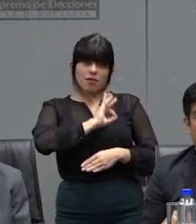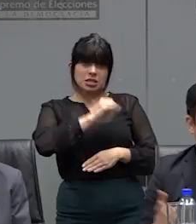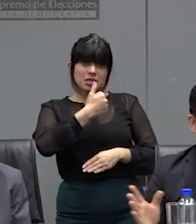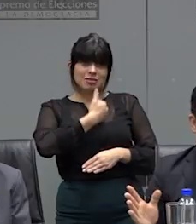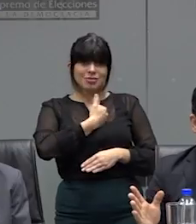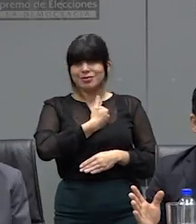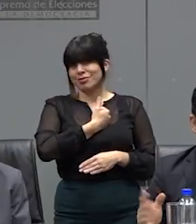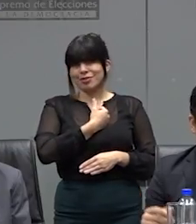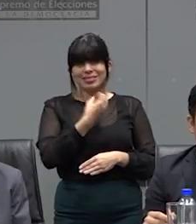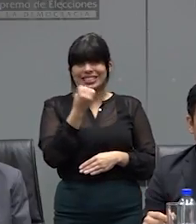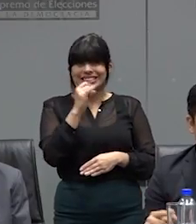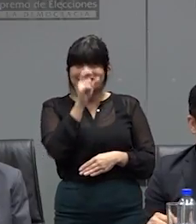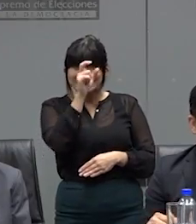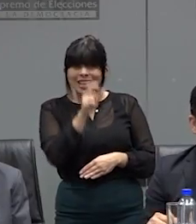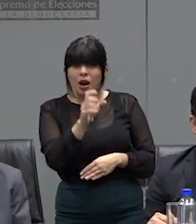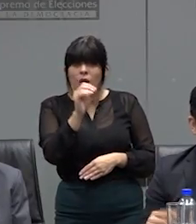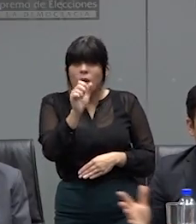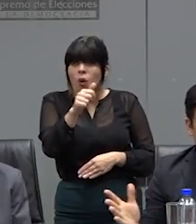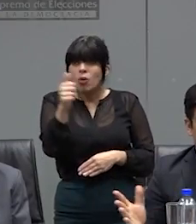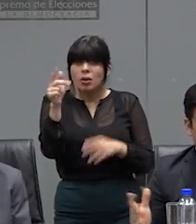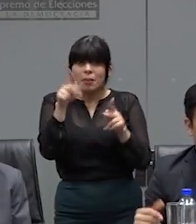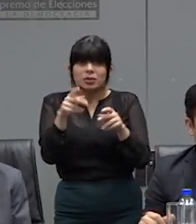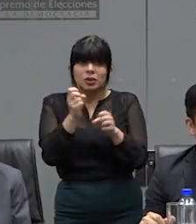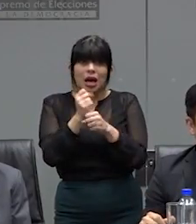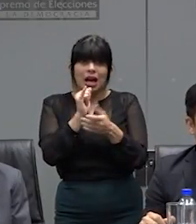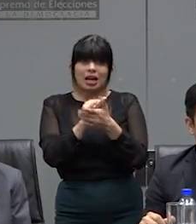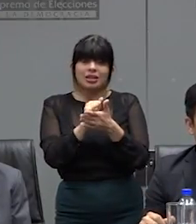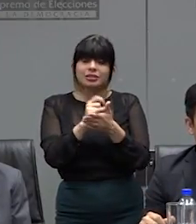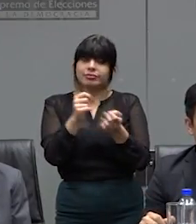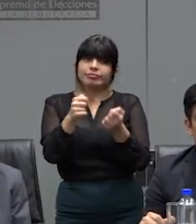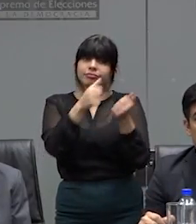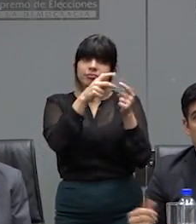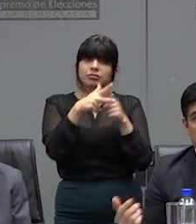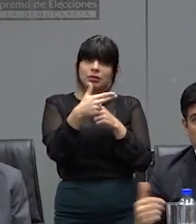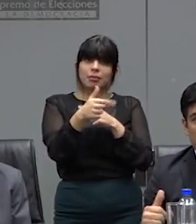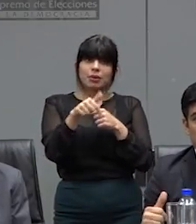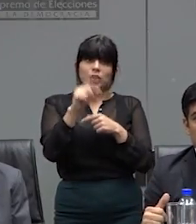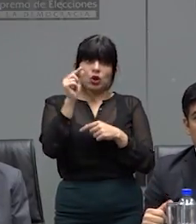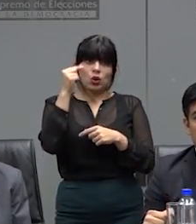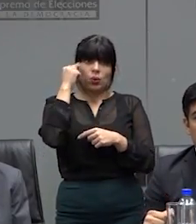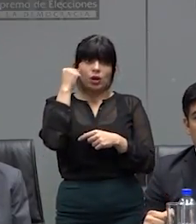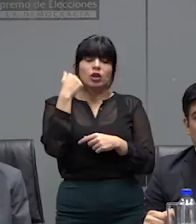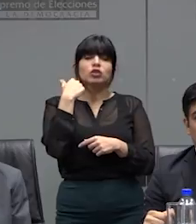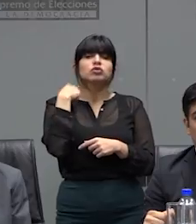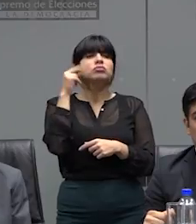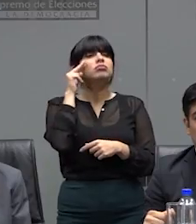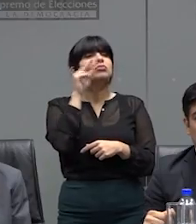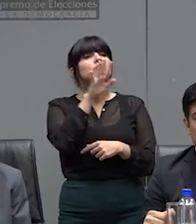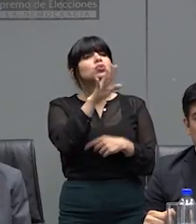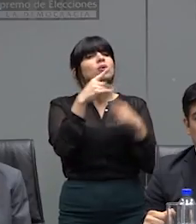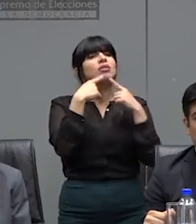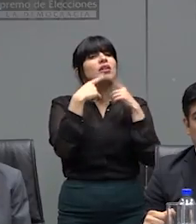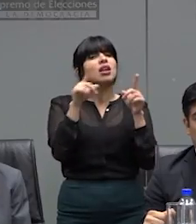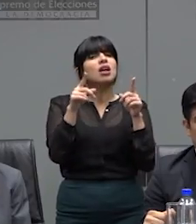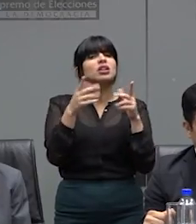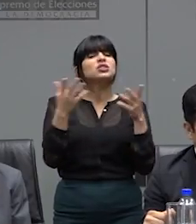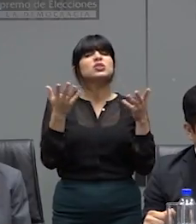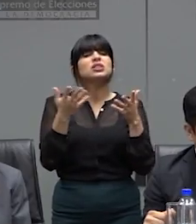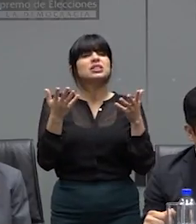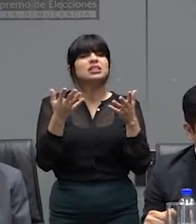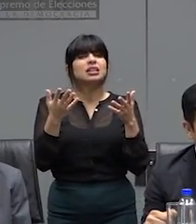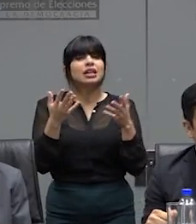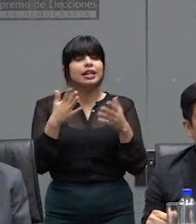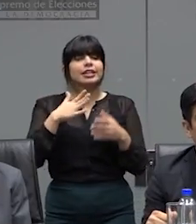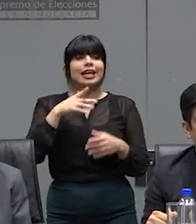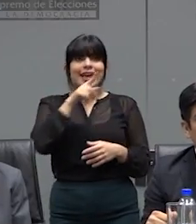momento que él o cualquiera hicieran eso, saldría de la administración. Yo interpreto sus declaraciones en el sentido de que